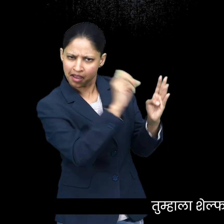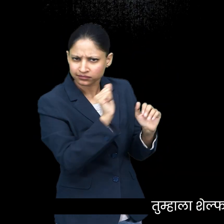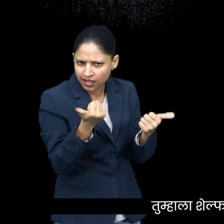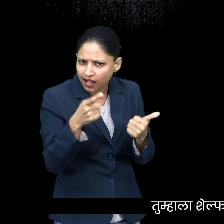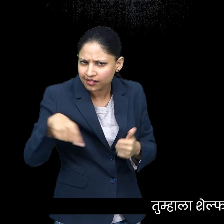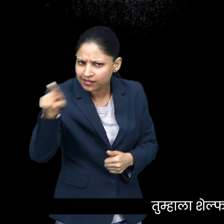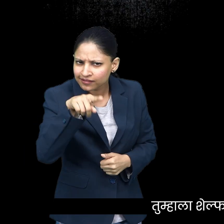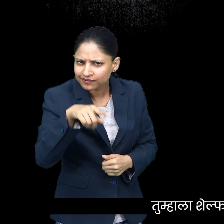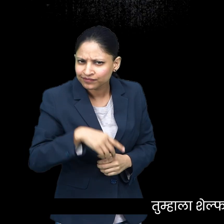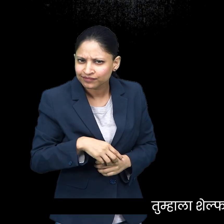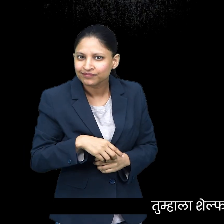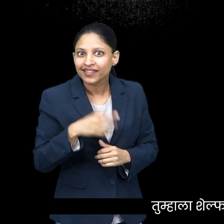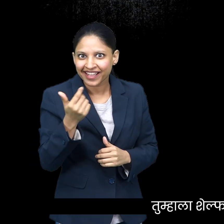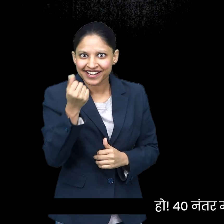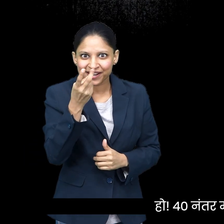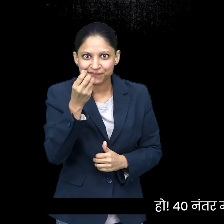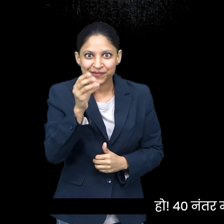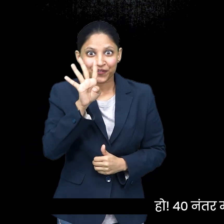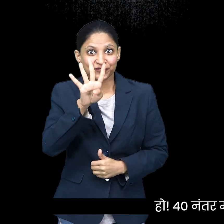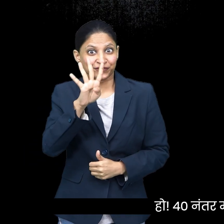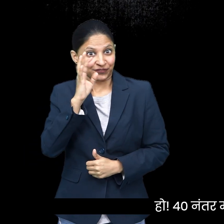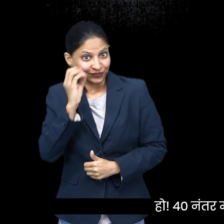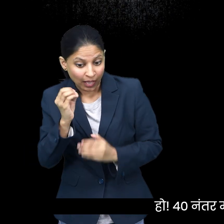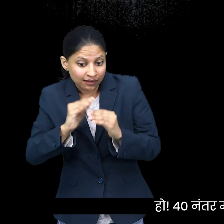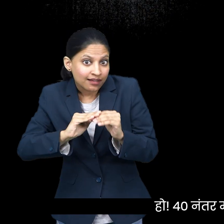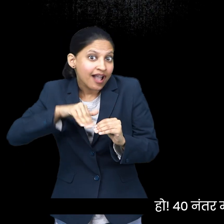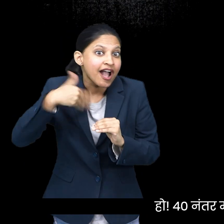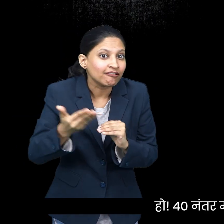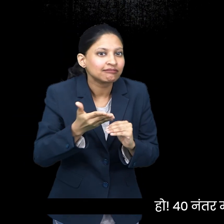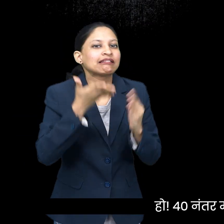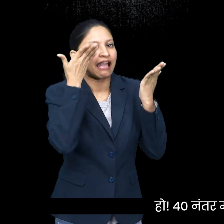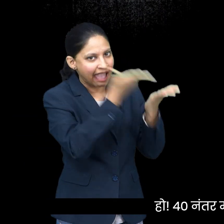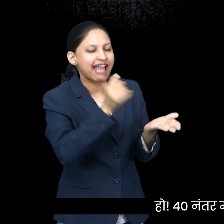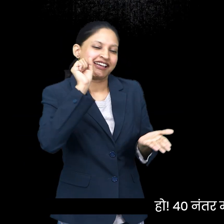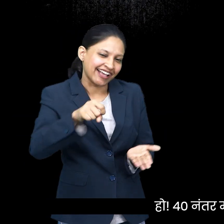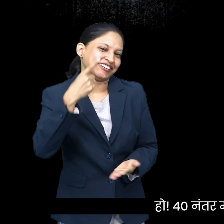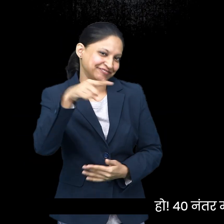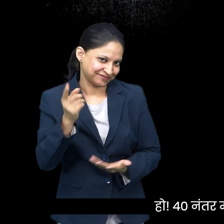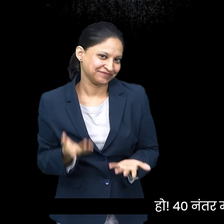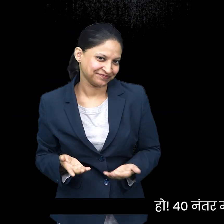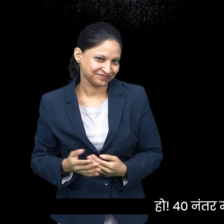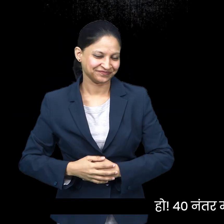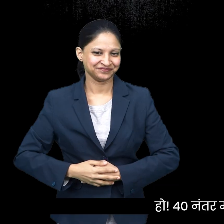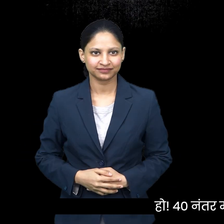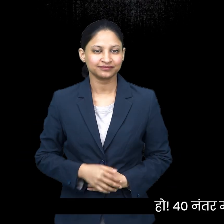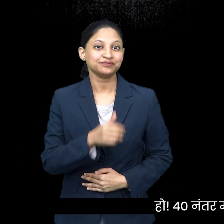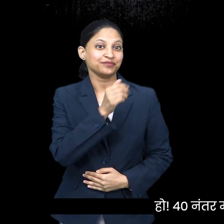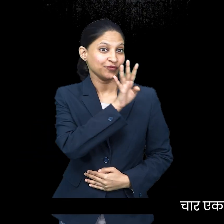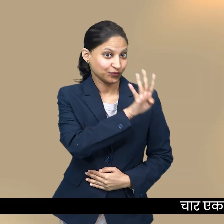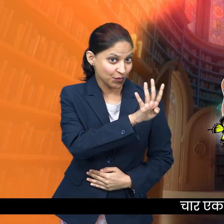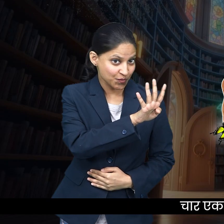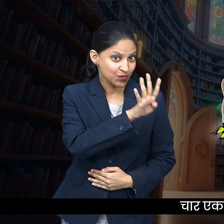4 सापडतो का? हो, 40 नंतर मोजणी सुरू